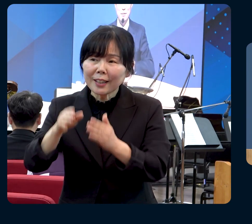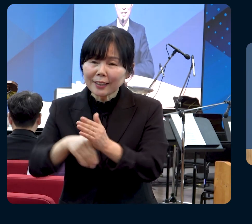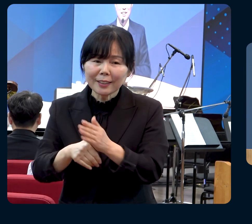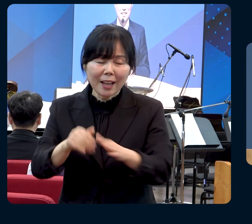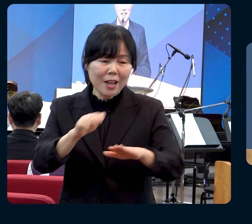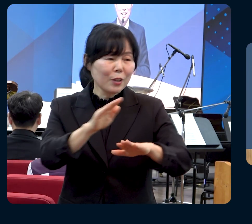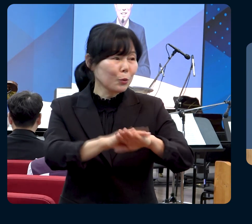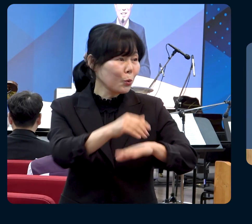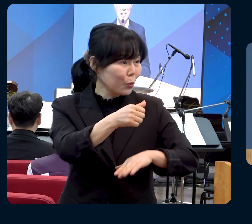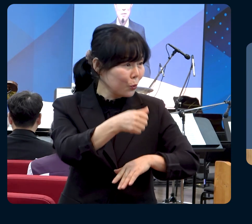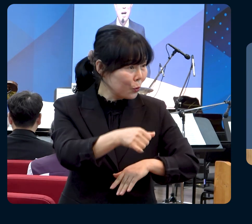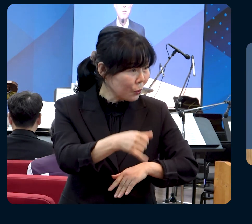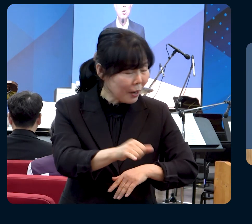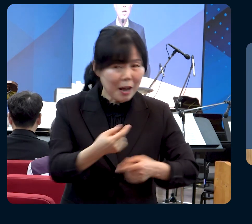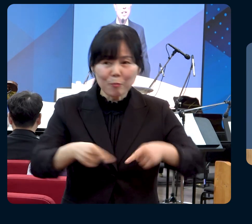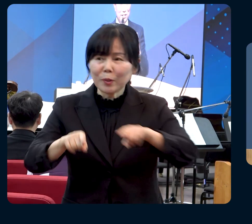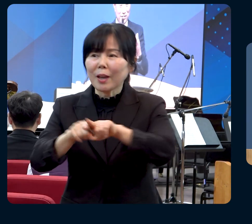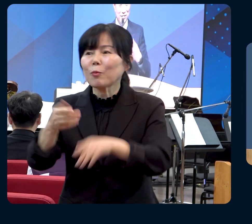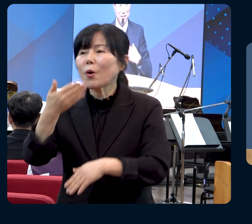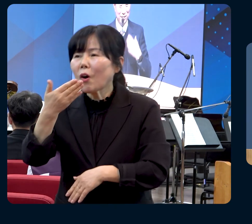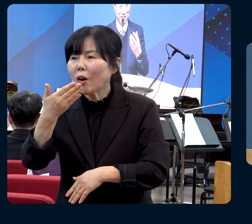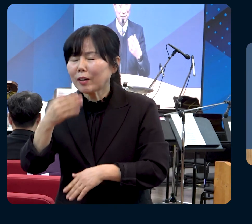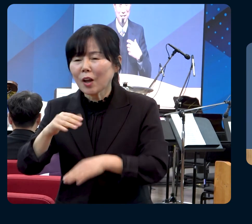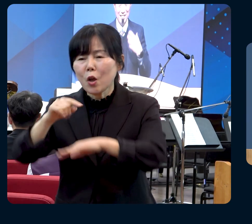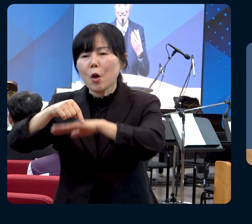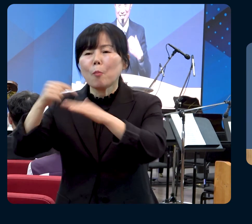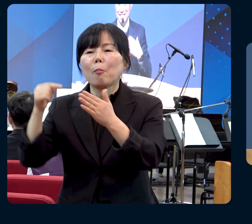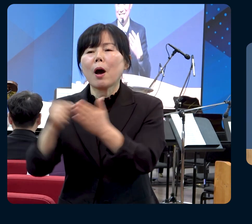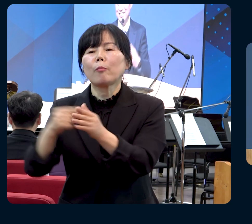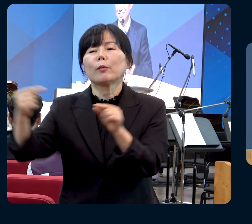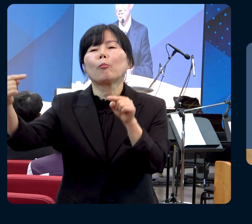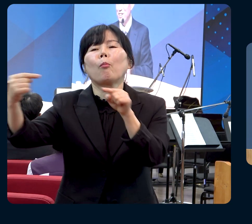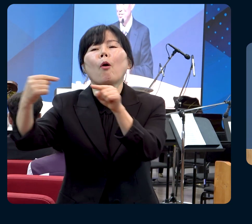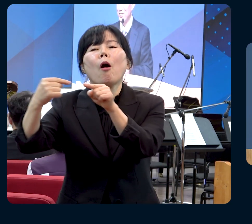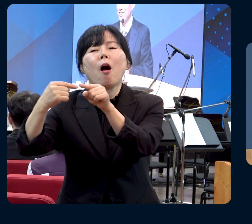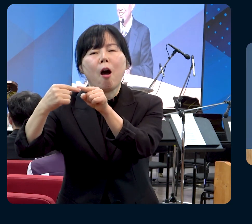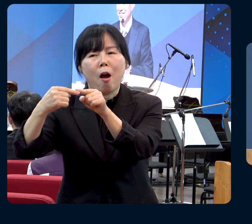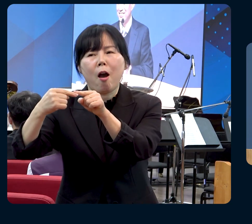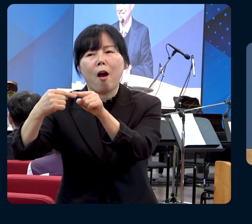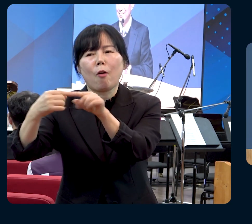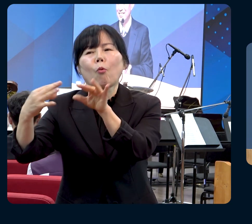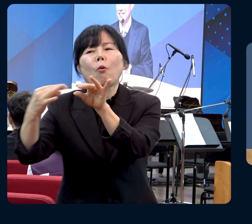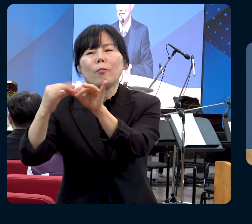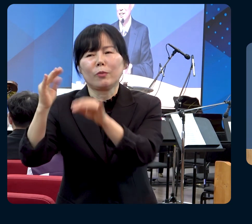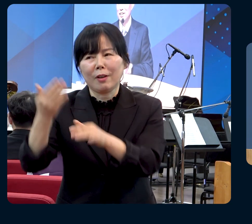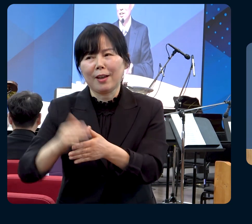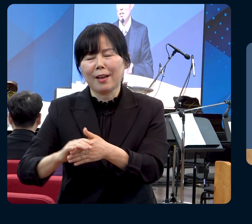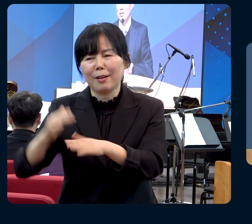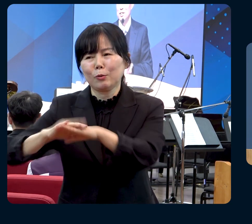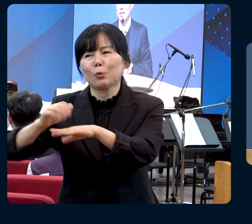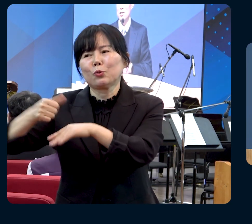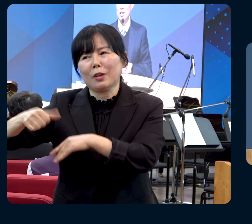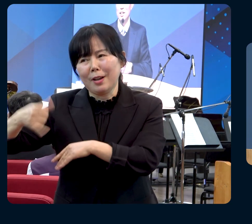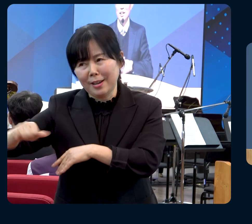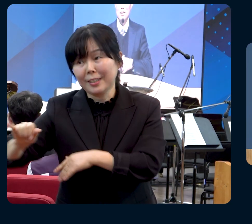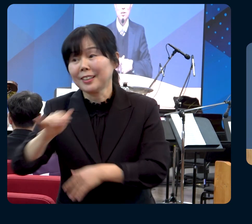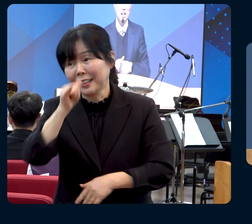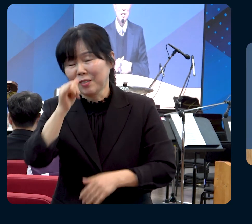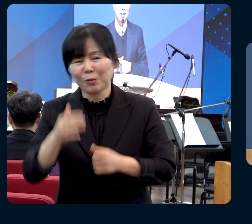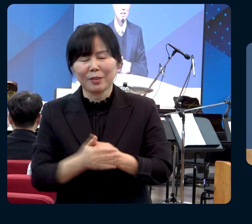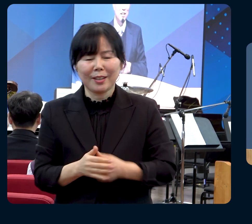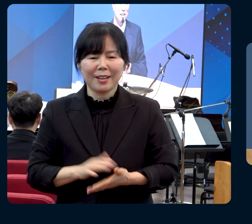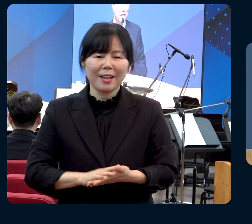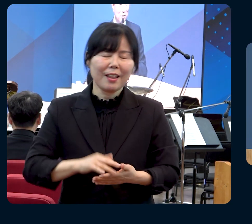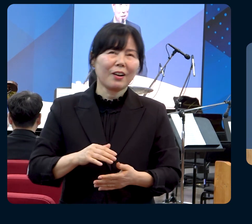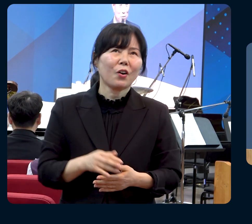같이 만났는데 이 마음이 통하죠. 그렇죠? 서로 마음이 통해요. 언젠가 저한테